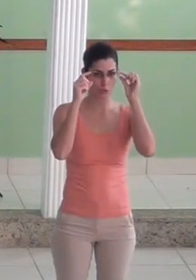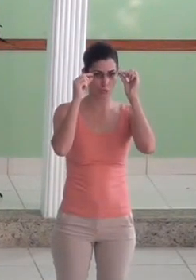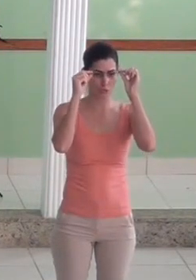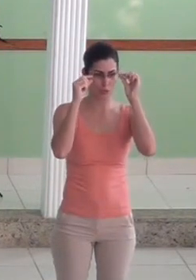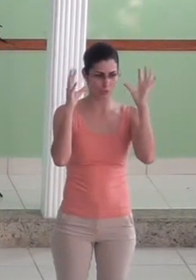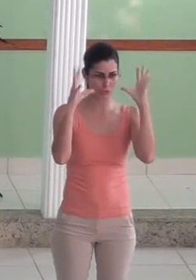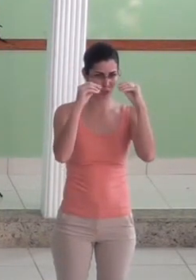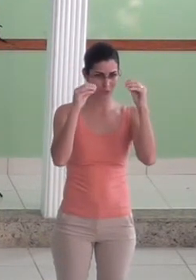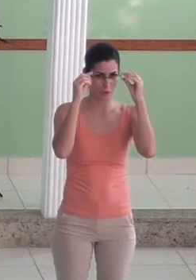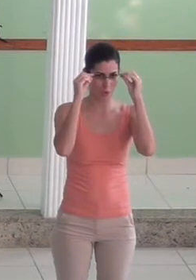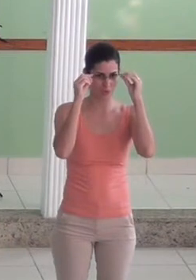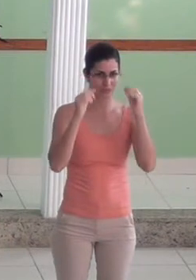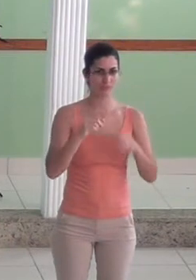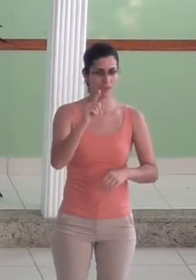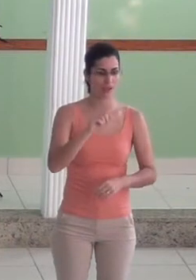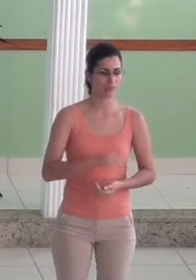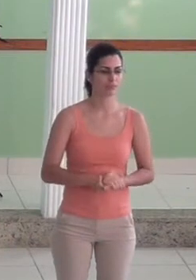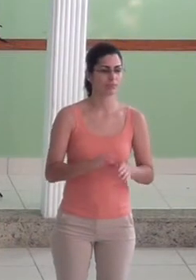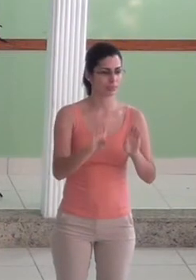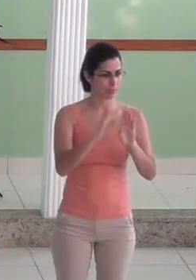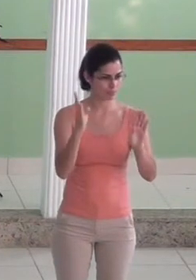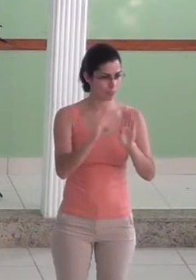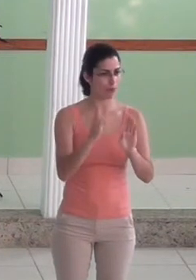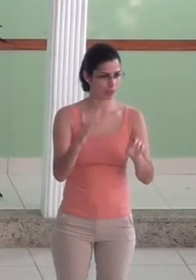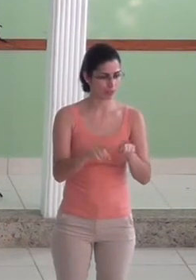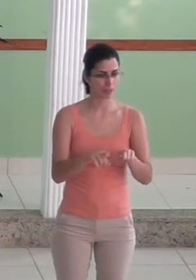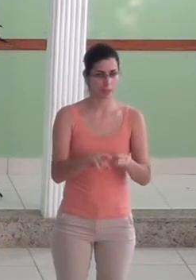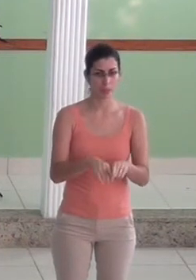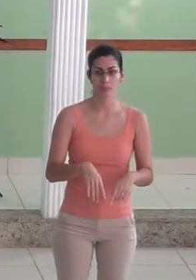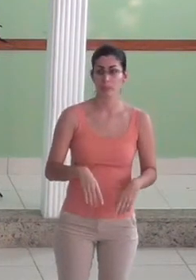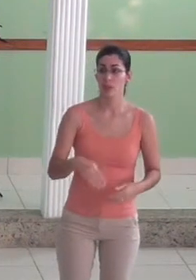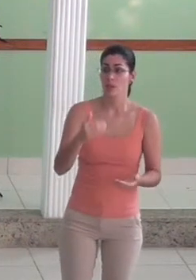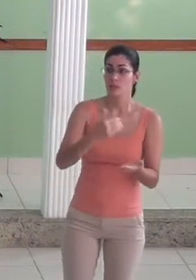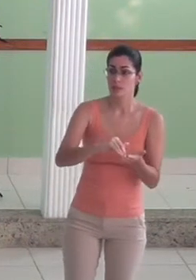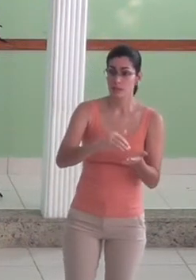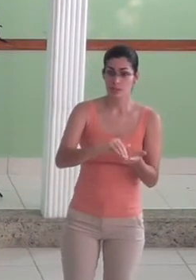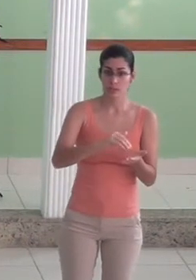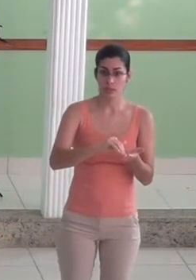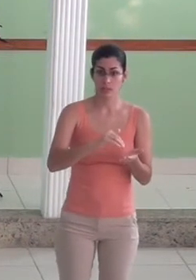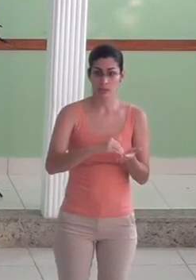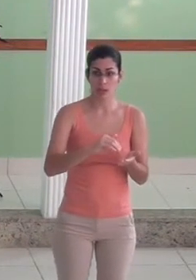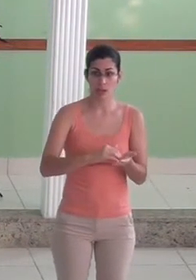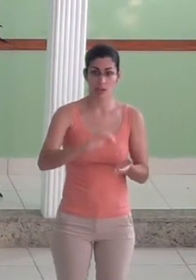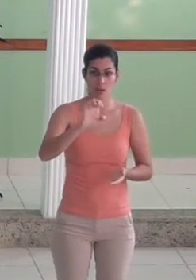presidente do grupo diaconal. Secretária da igreja, irmã Edna. Irmã Edna.